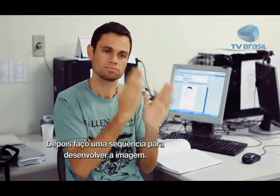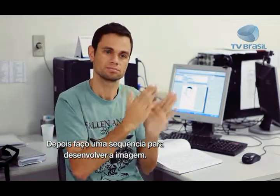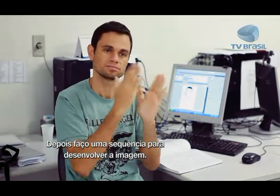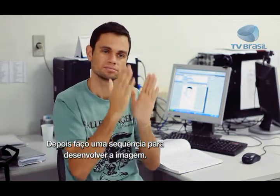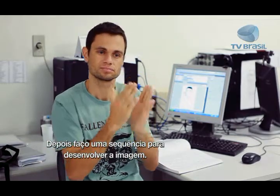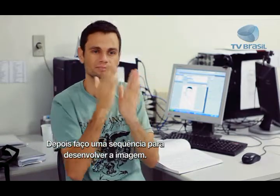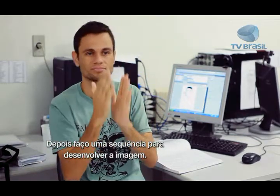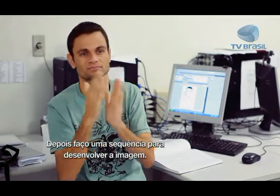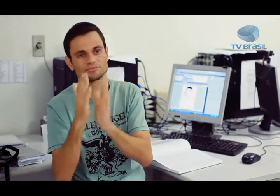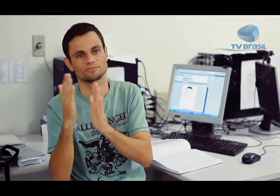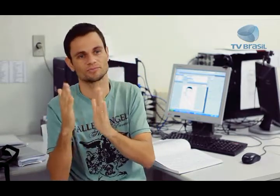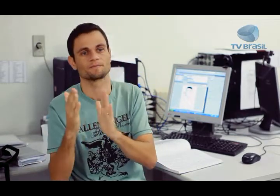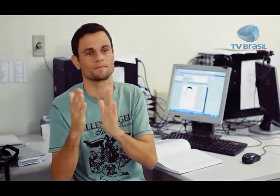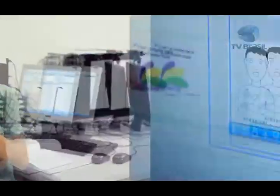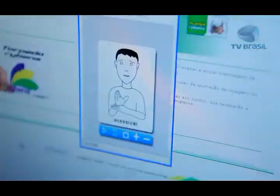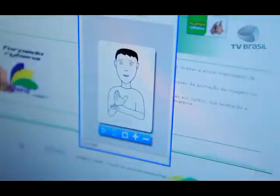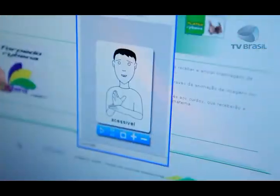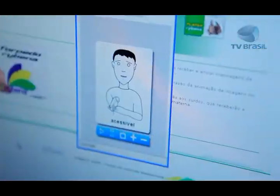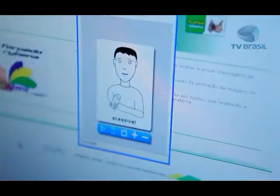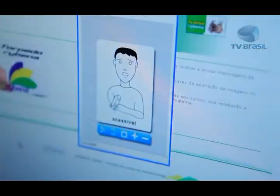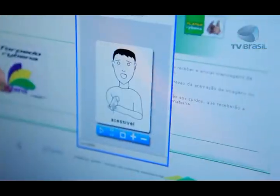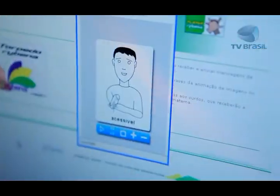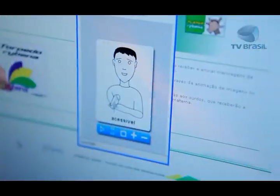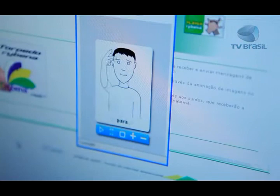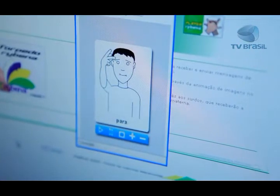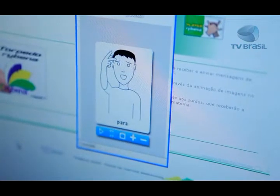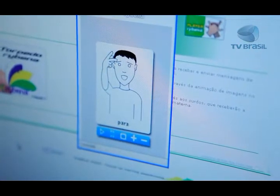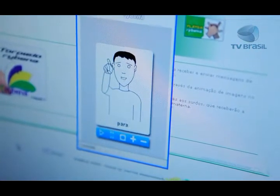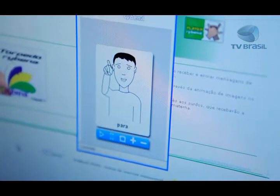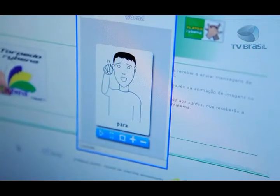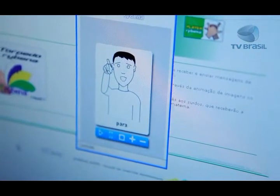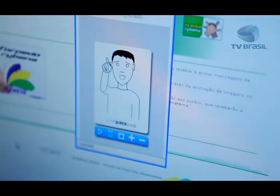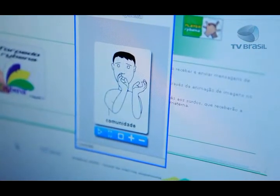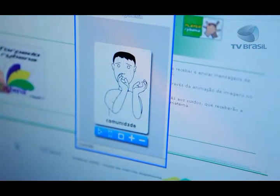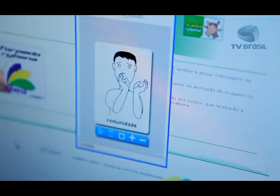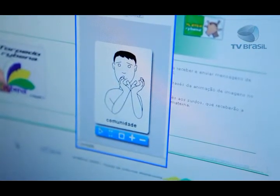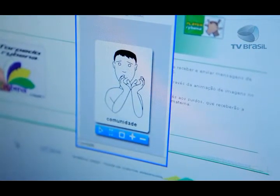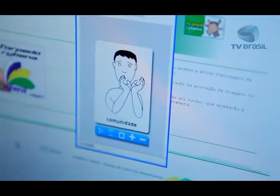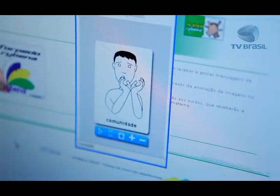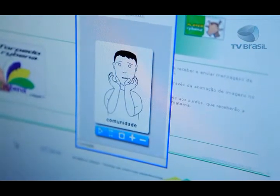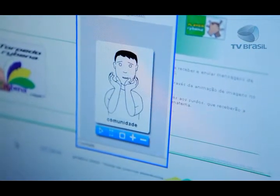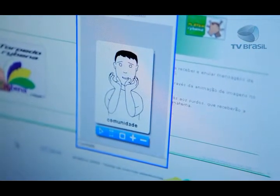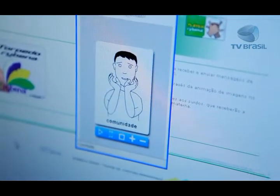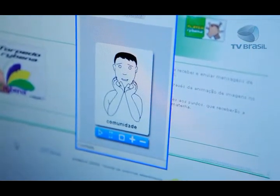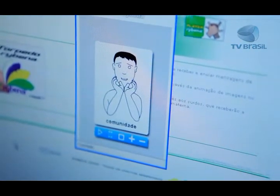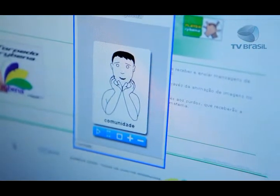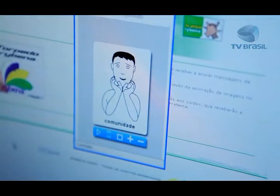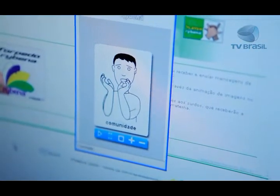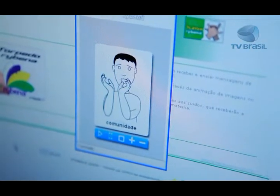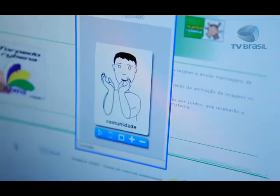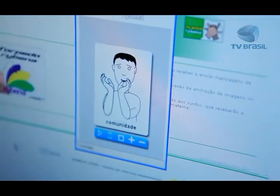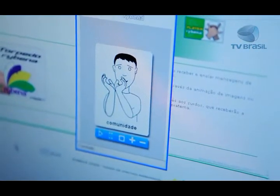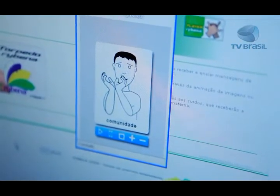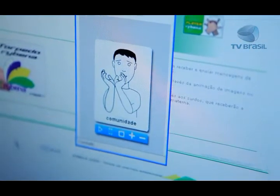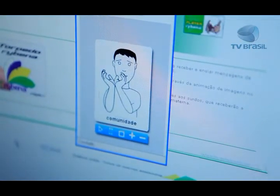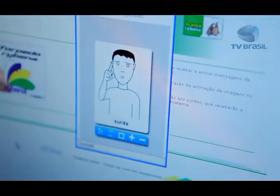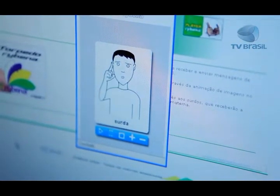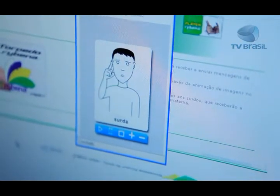a imagem. Na tela, boneco animado diz em Libras, acessível para a comunidade surda.